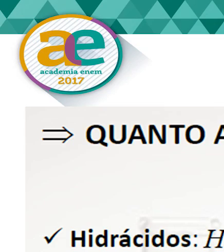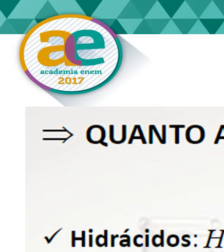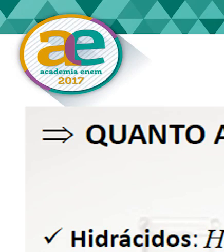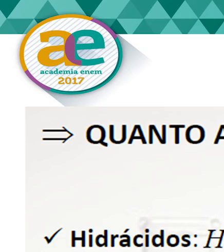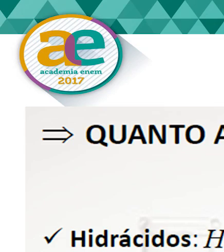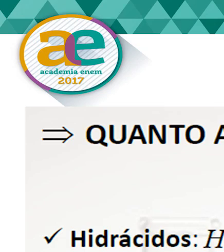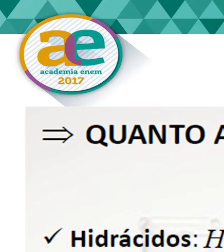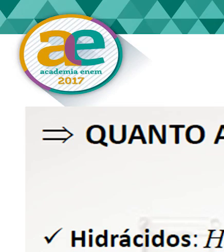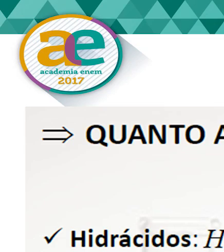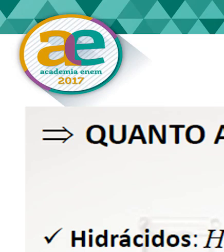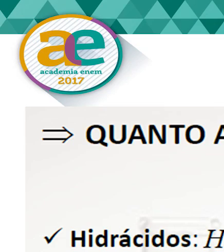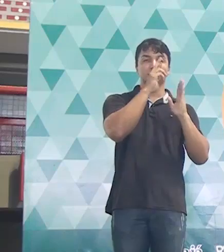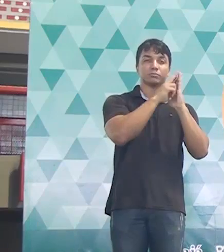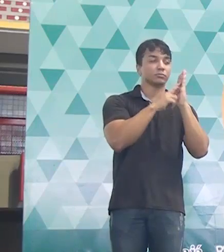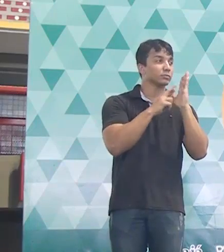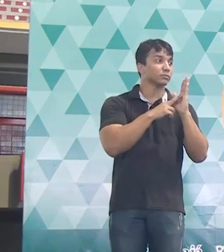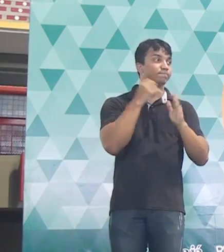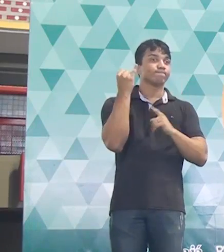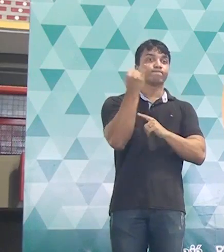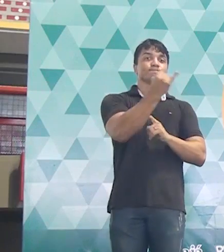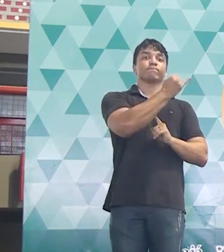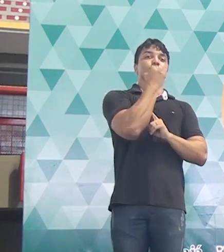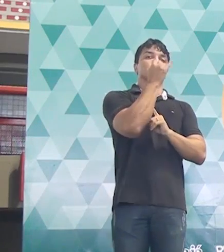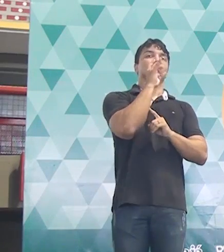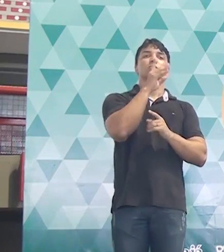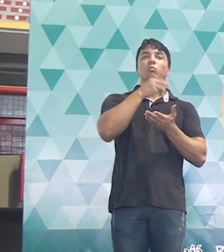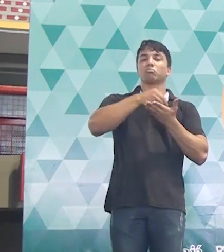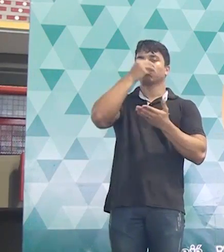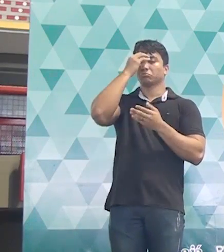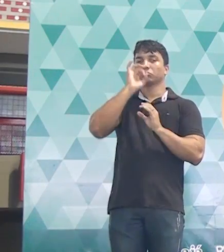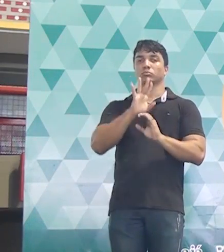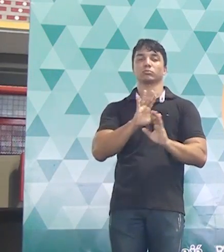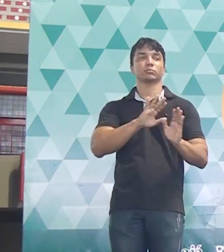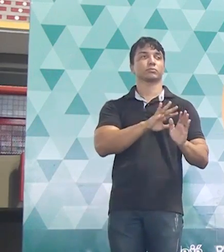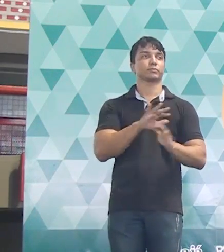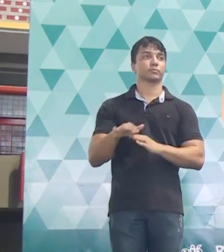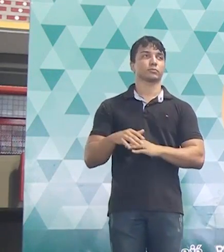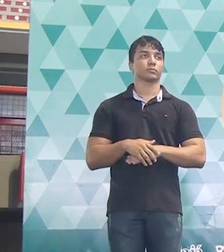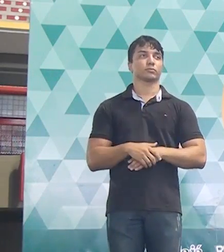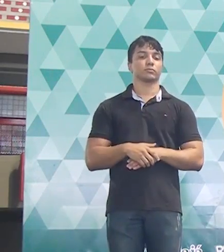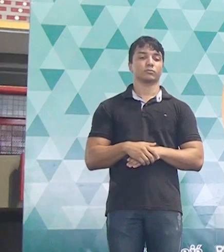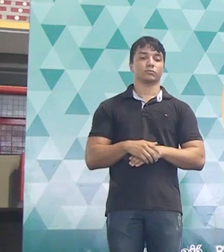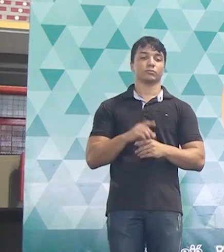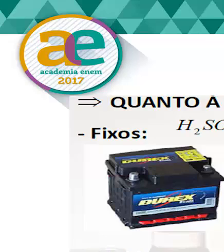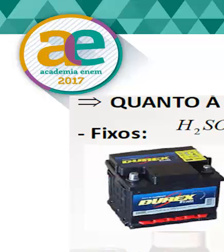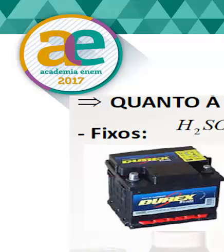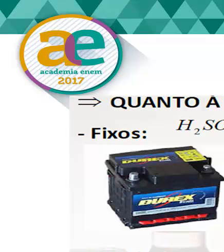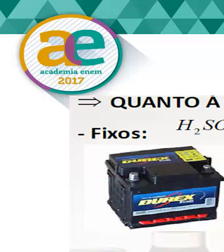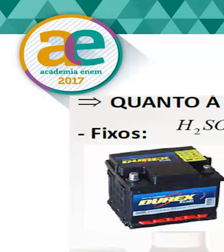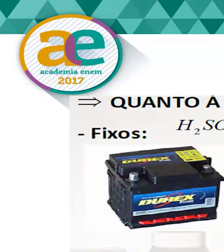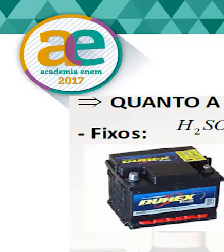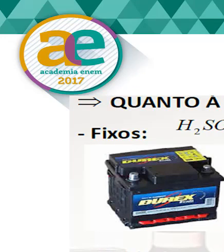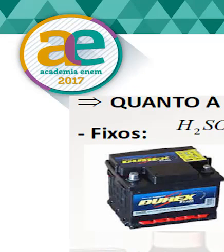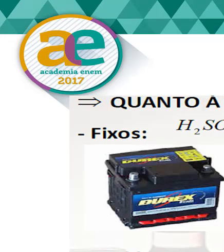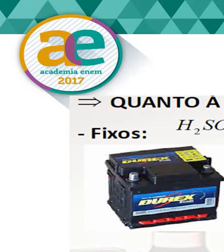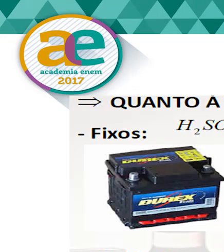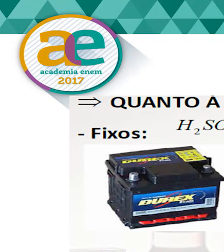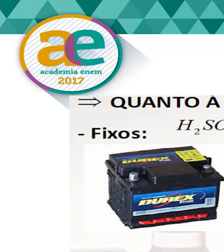Esse critério também não tem muita importância prática, só teórica. Posso classificar um ácido quanto